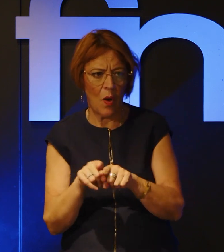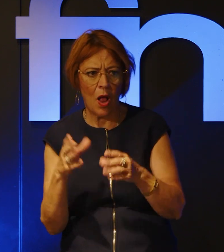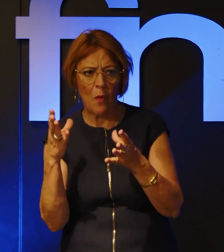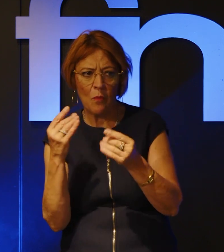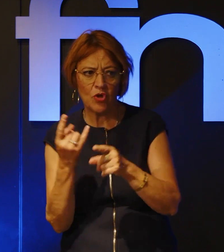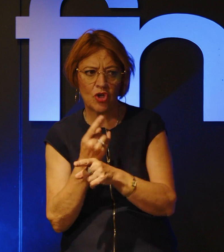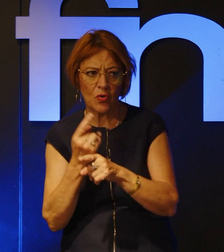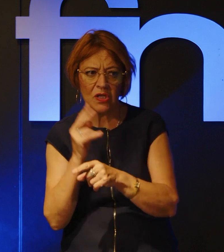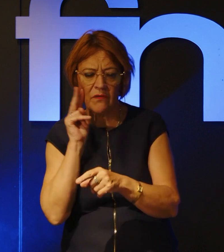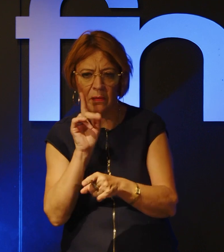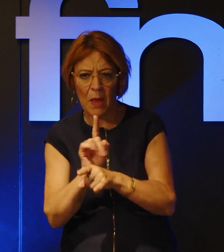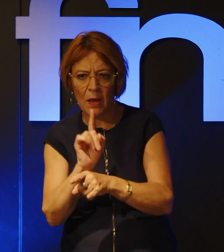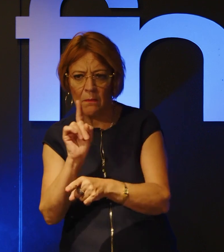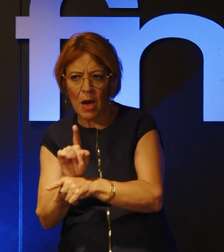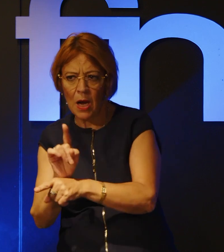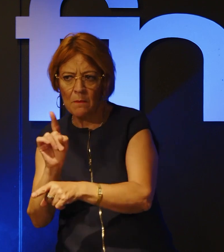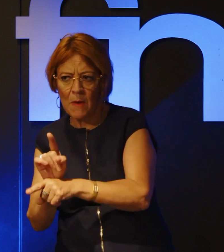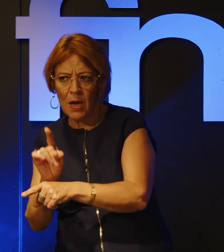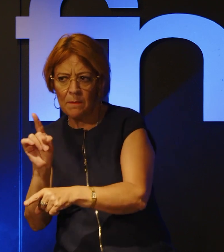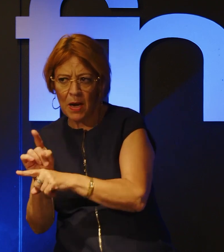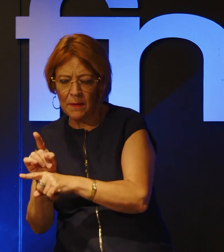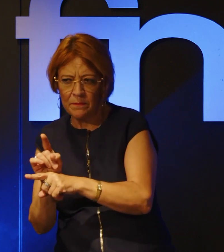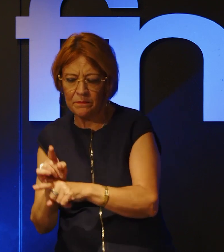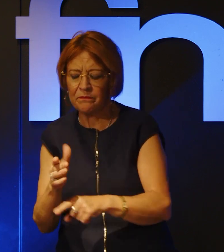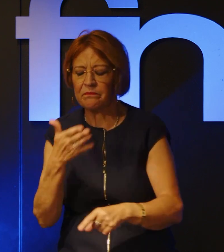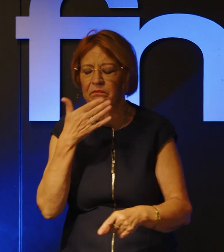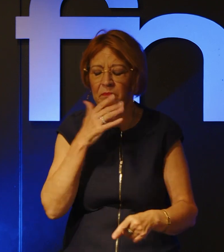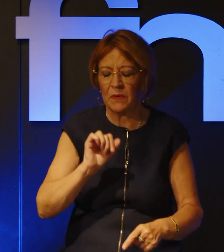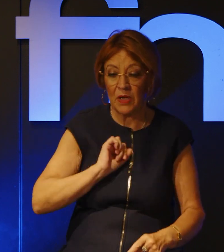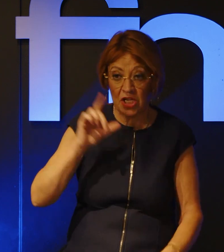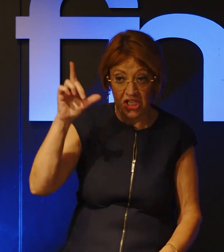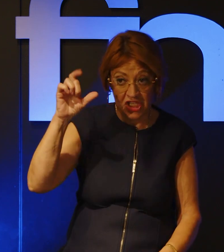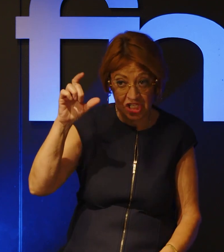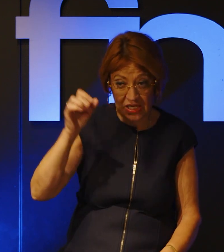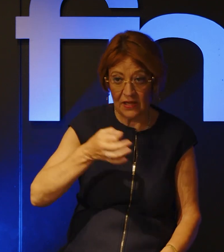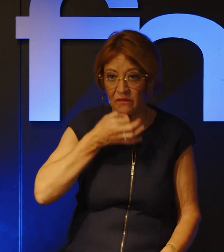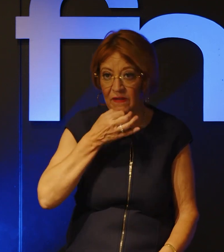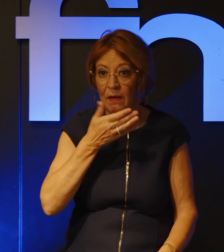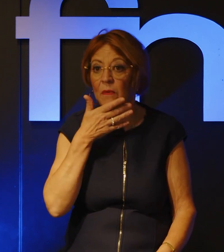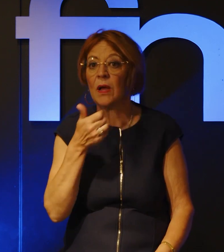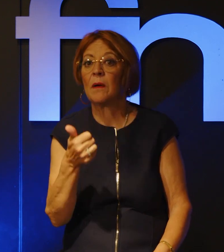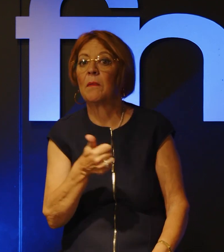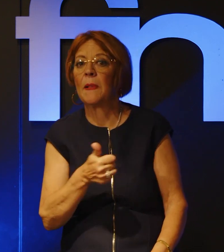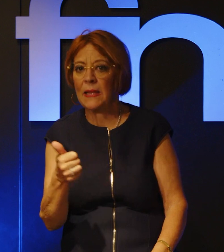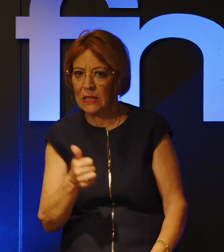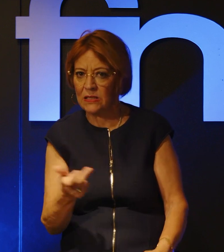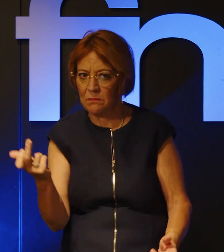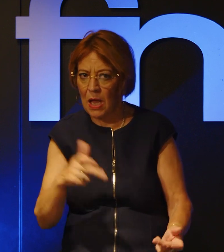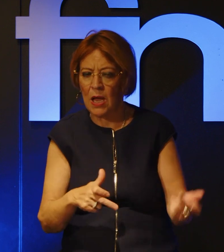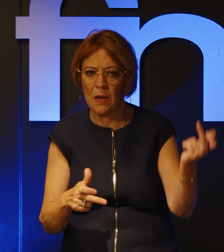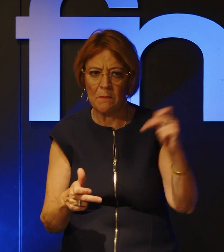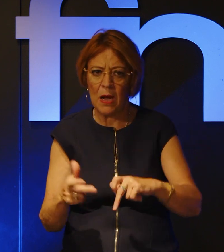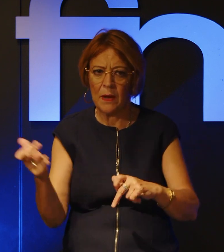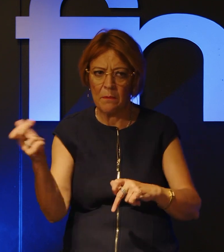coisas repetidas não é pelo menos o meu Instagram quando falamos em beleza aparece